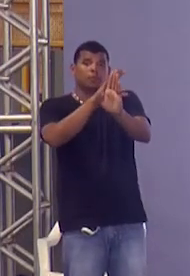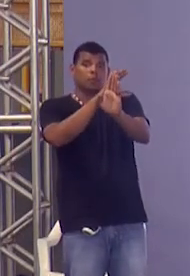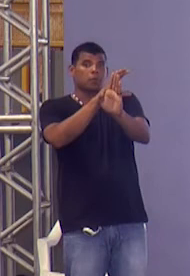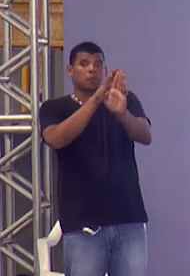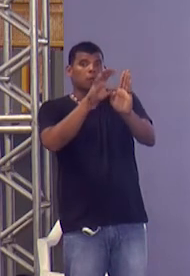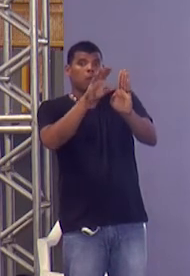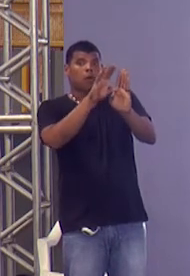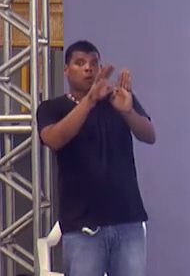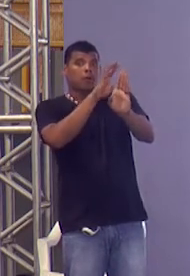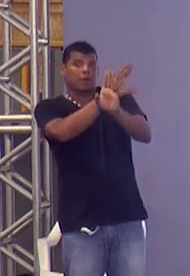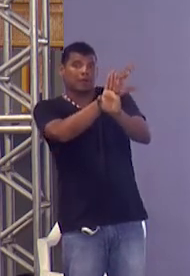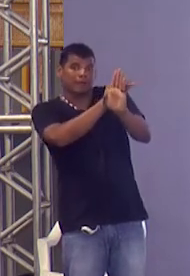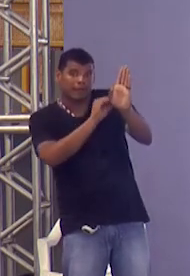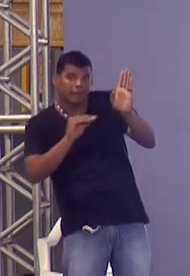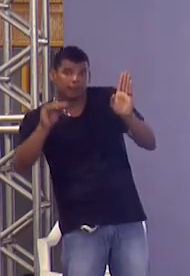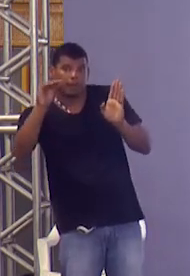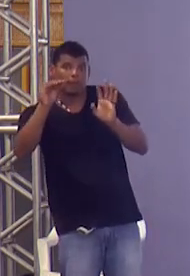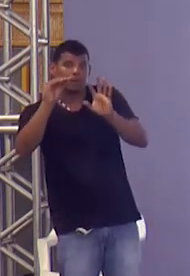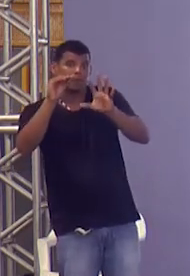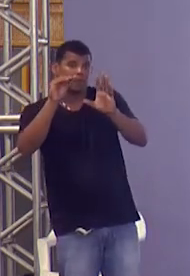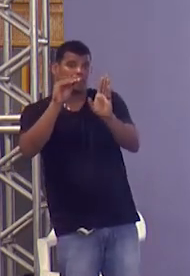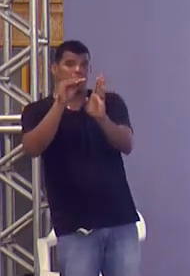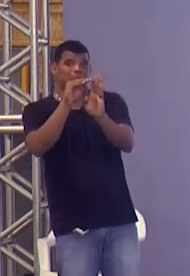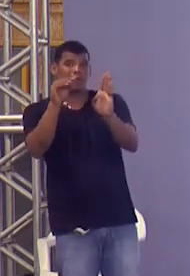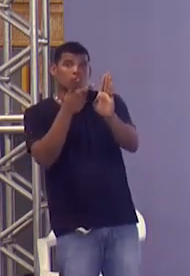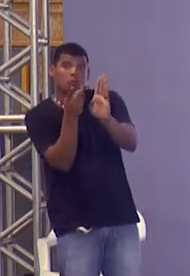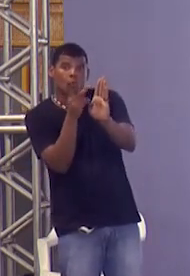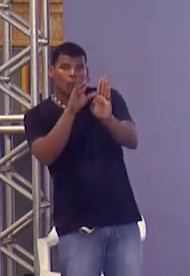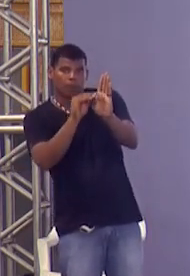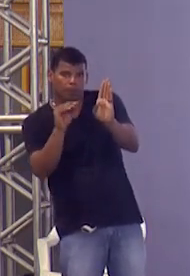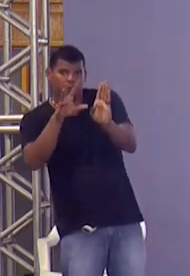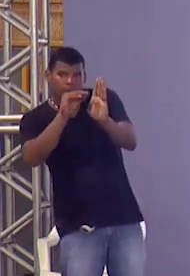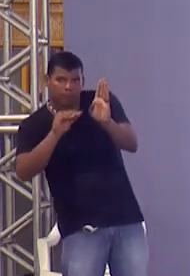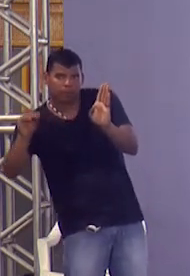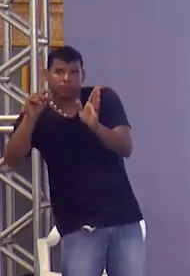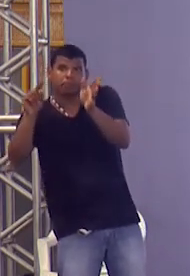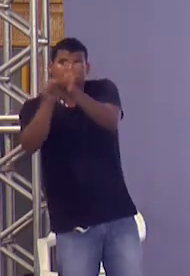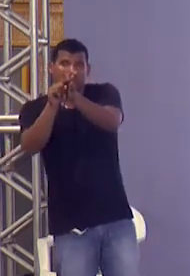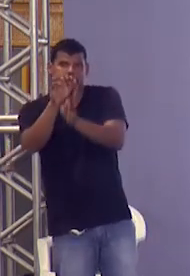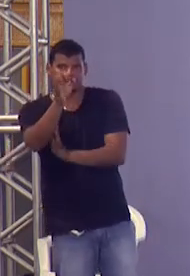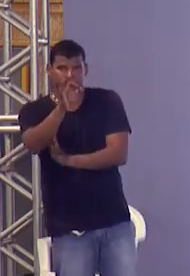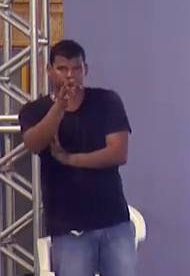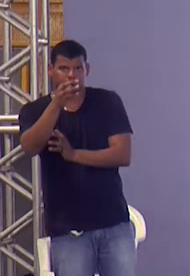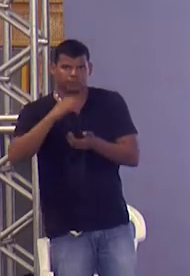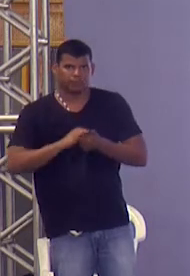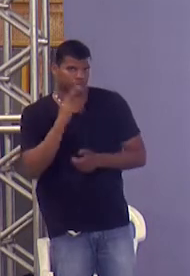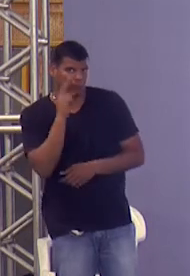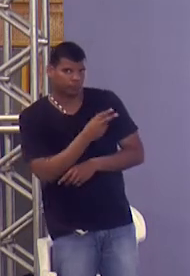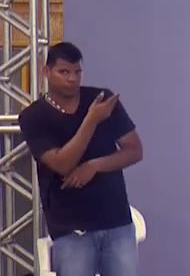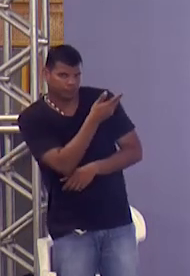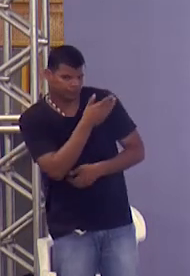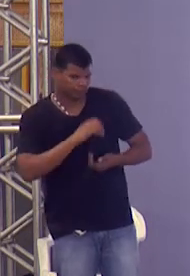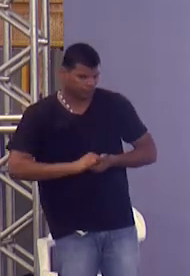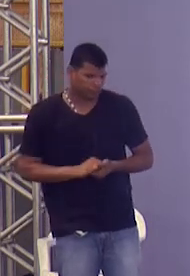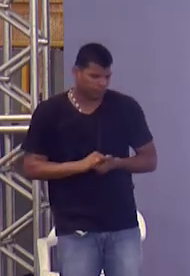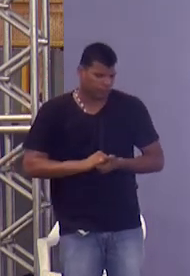a parte inteira junta do período. Ok? Vai ficar assim, ó.